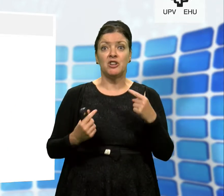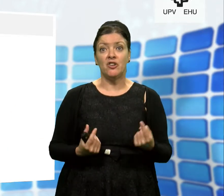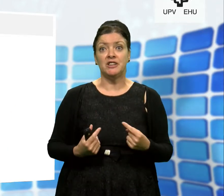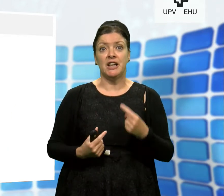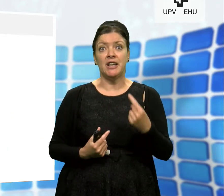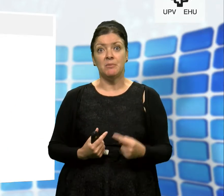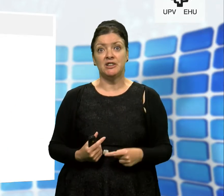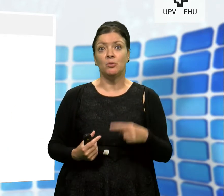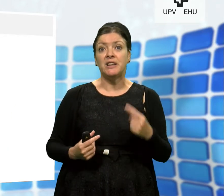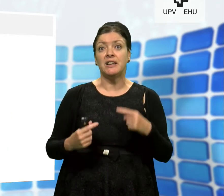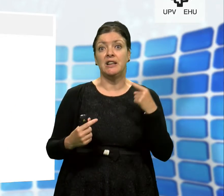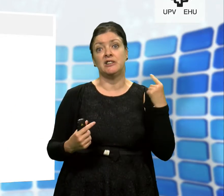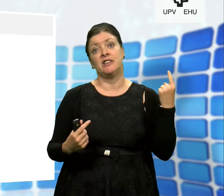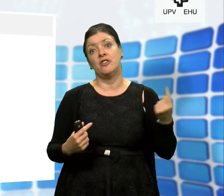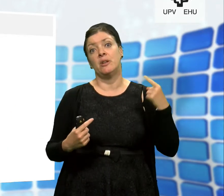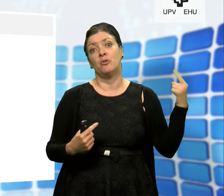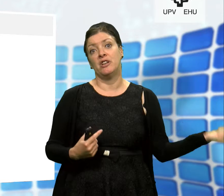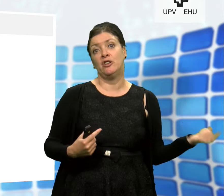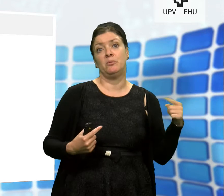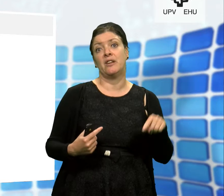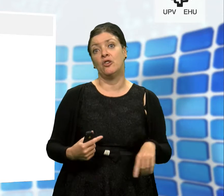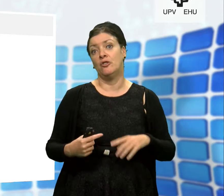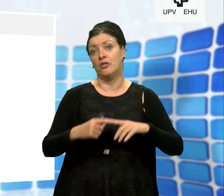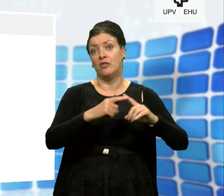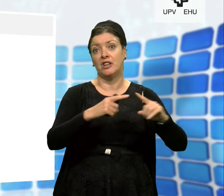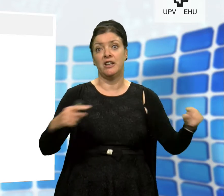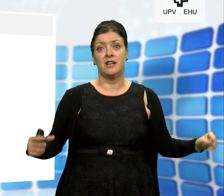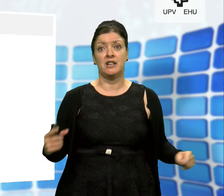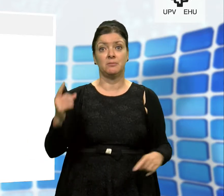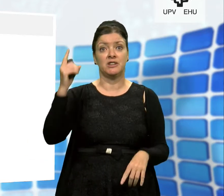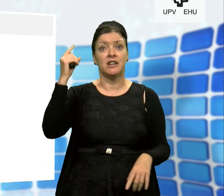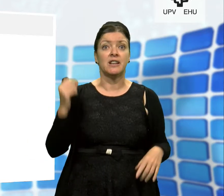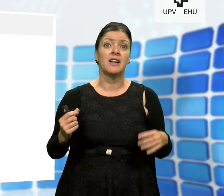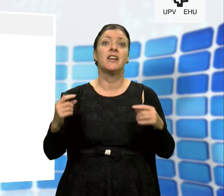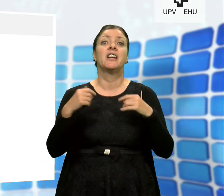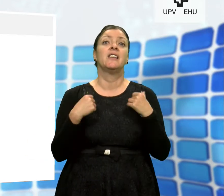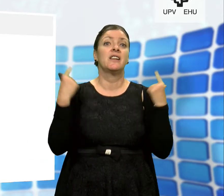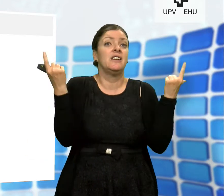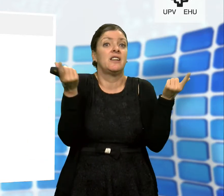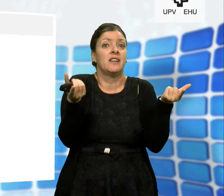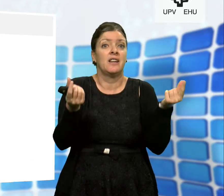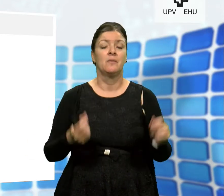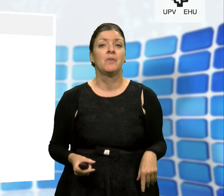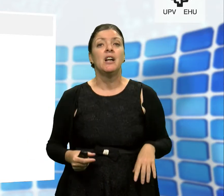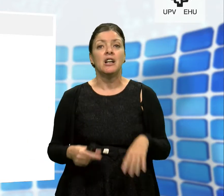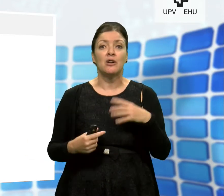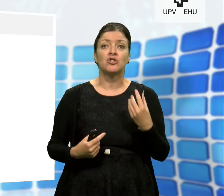posiciones, además, se ubican en el escenario de poder y dominación, horizontalidad, transversalidad, equidad, inequidad. La